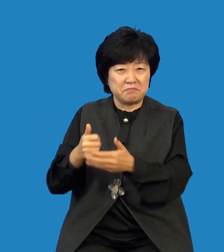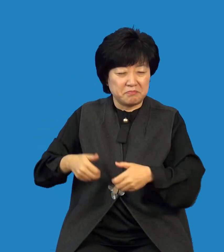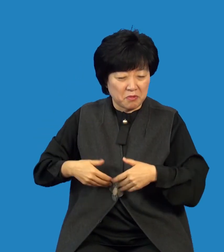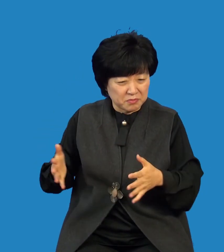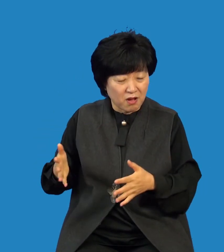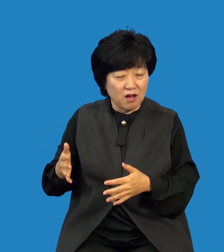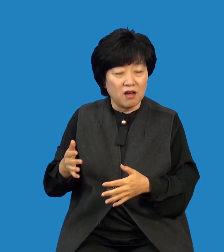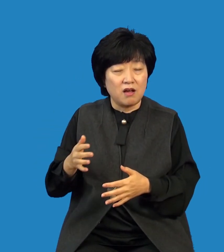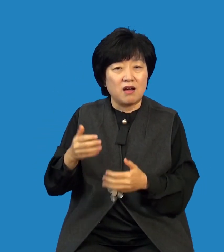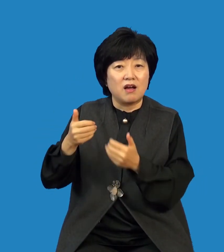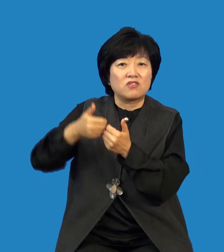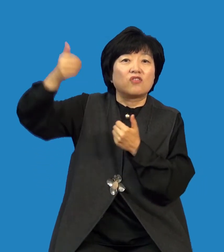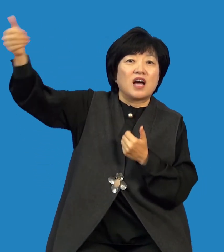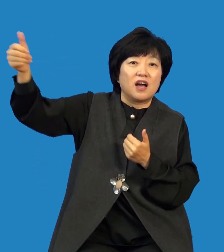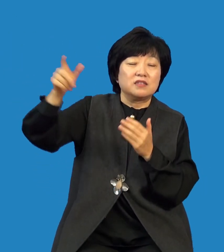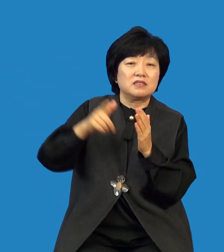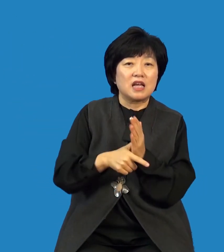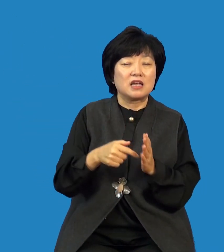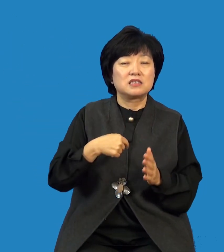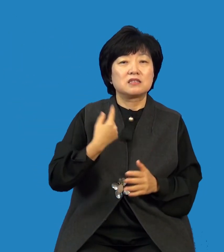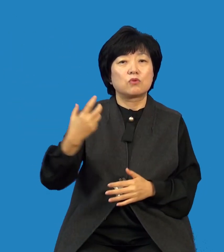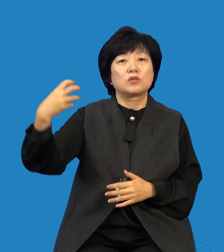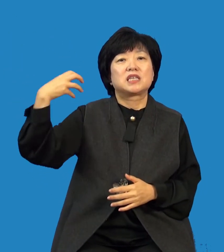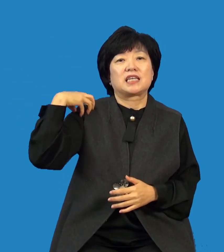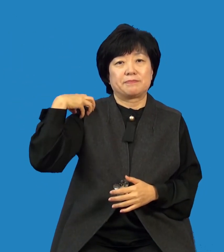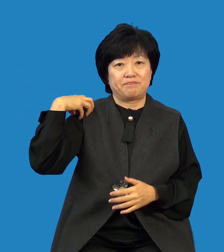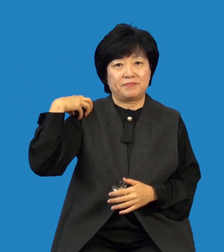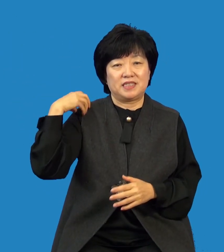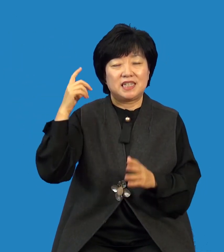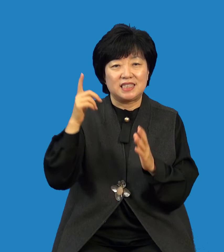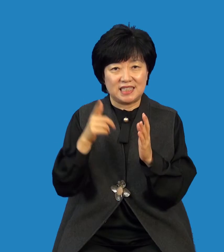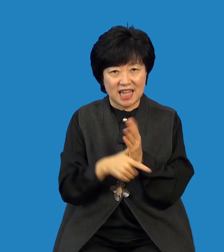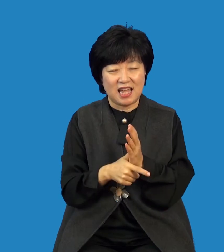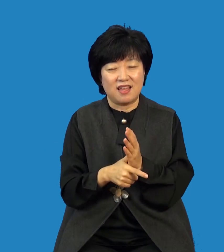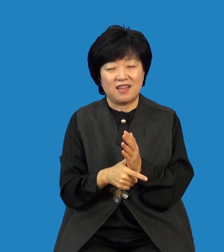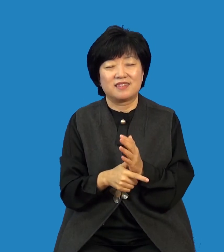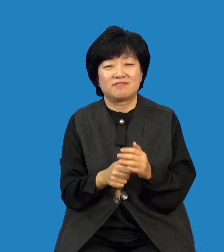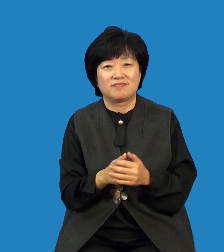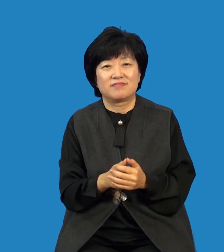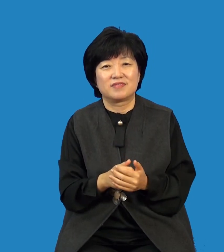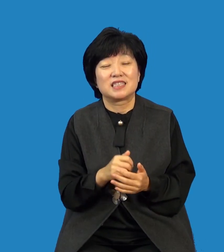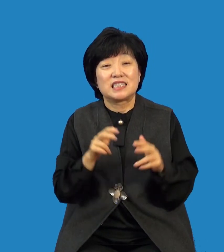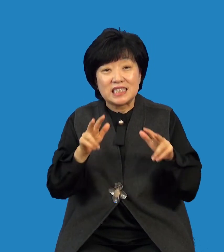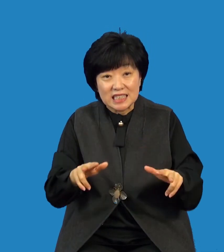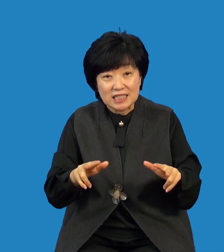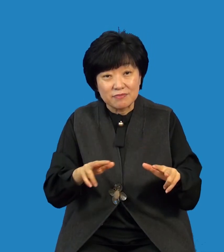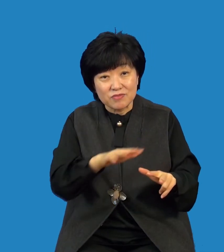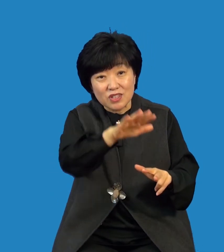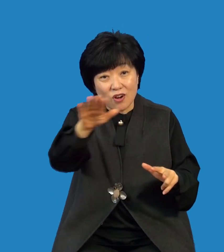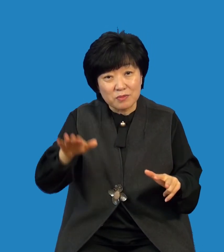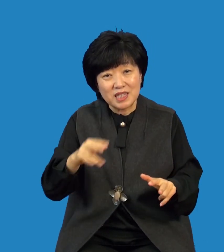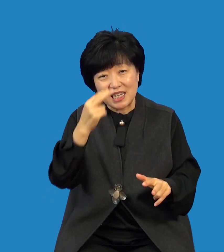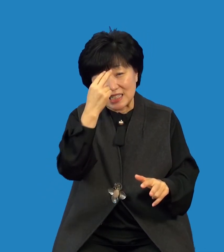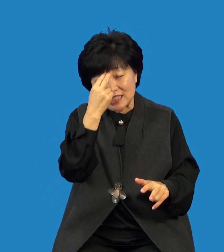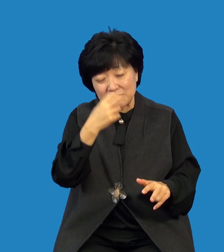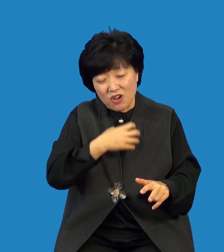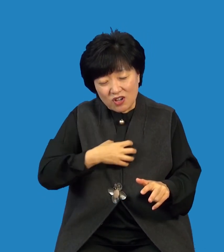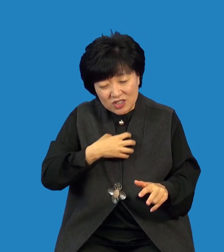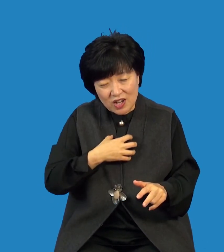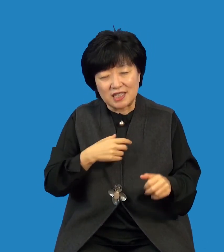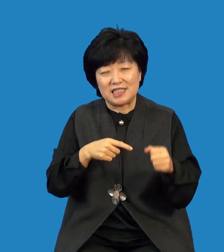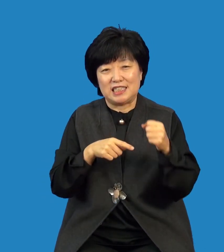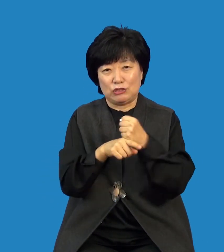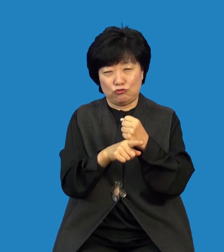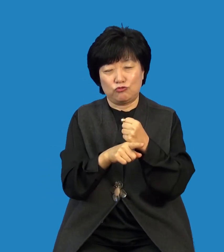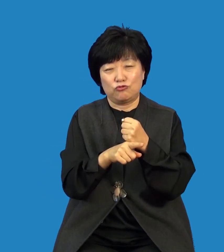그래서 내 인생을 하나님 없이 스스로 책임지려고 하는 것, 이것이 정확히 우리가 겪고 있는 근심과 두려움의 진단이에요.